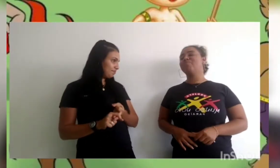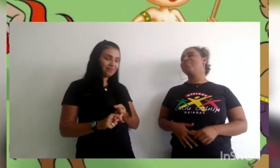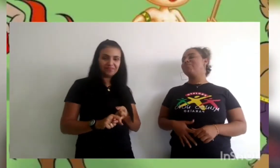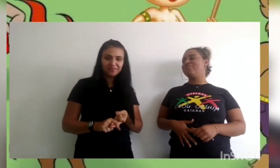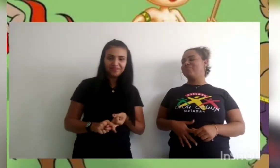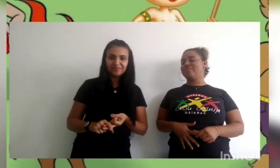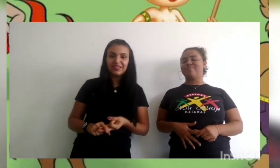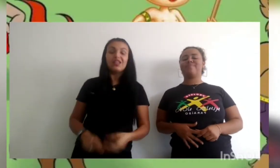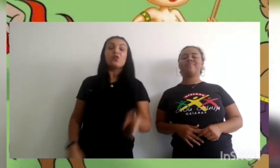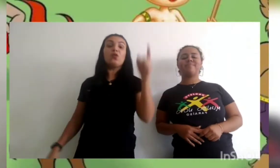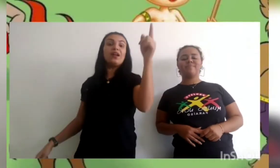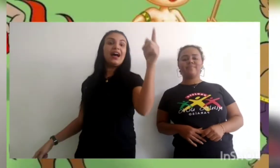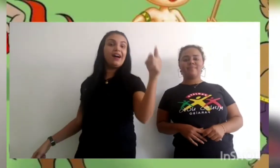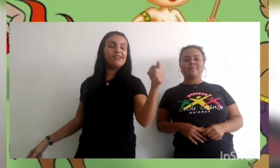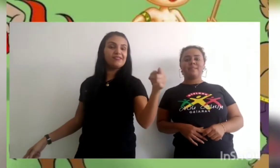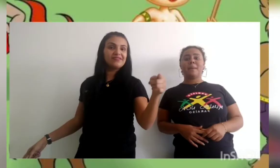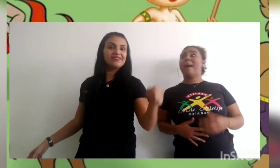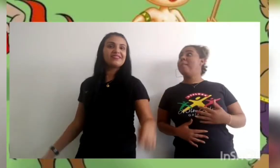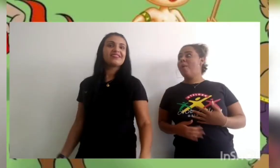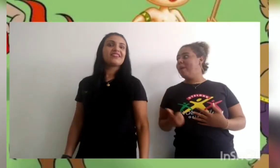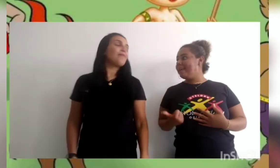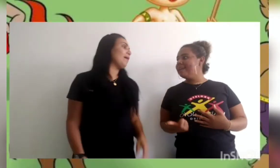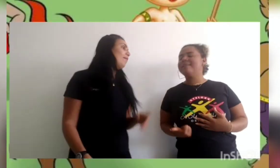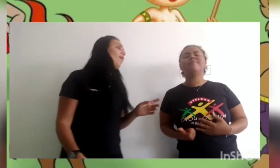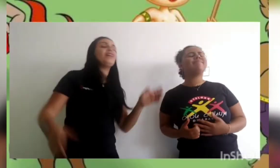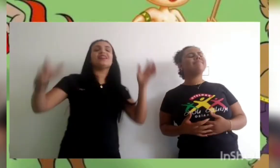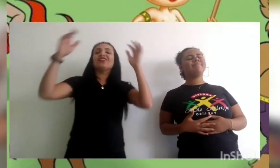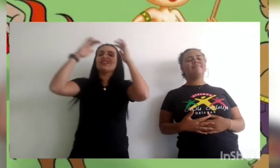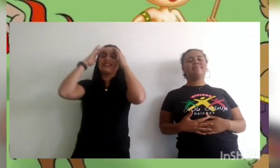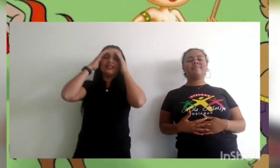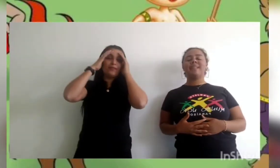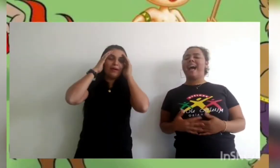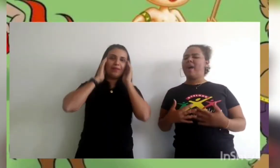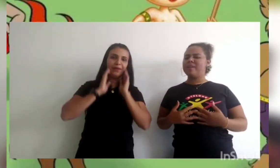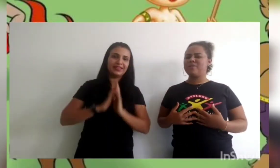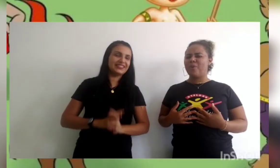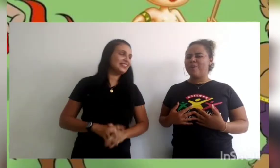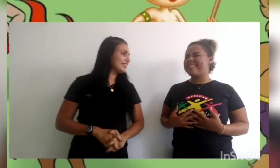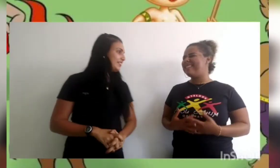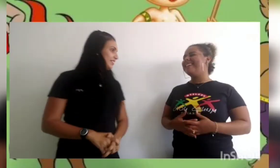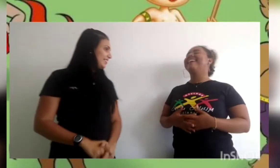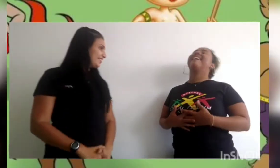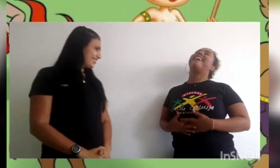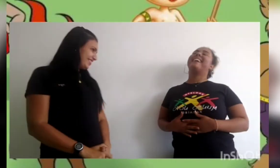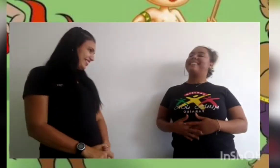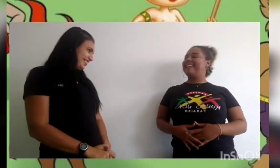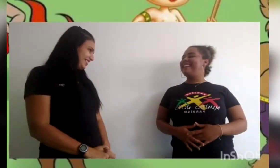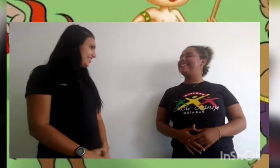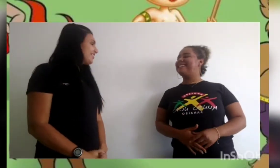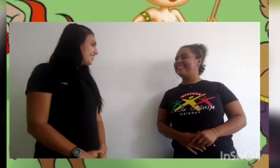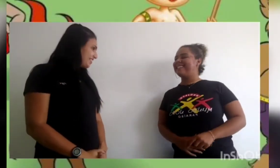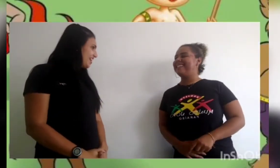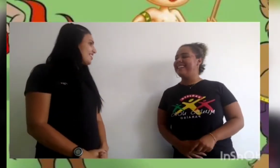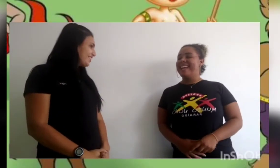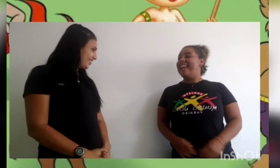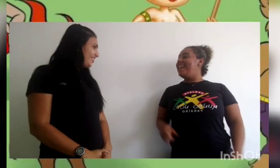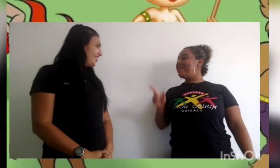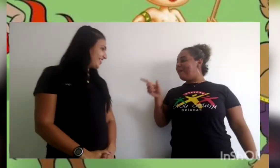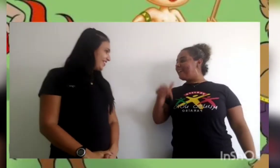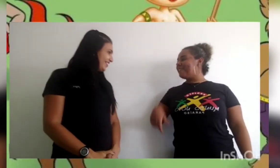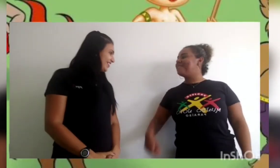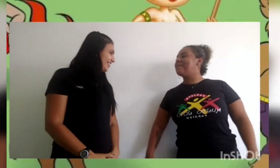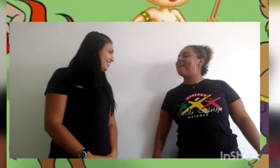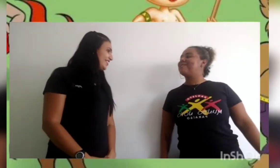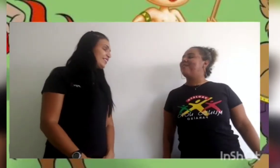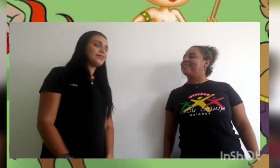doce. Curau. Pamonha. Nossa, meu amor. Arroz doce. Ai, que delícia, tia Dani. Acertou. E